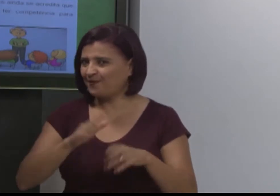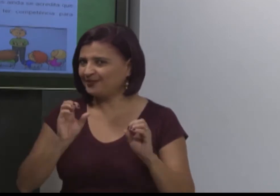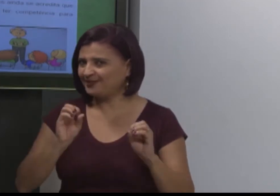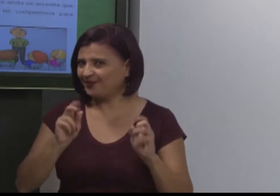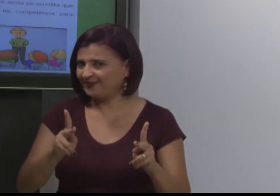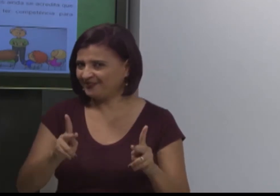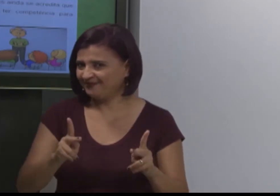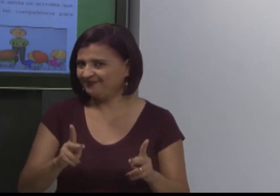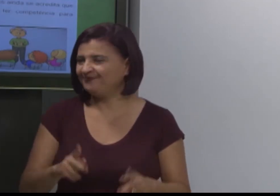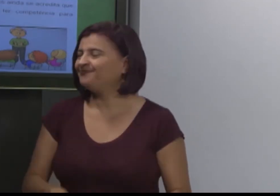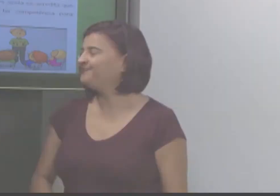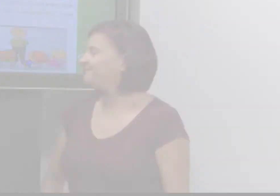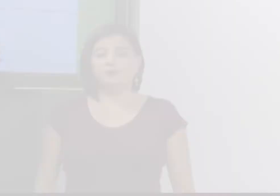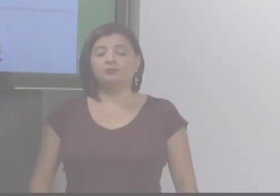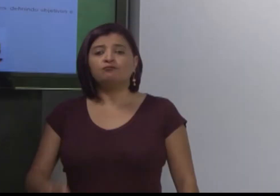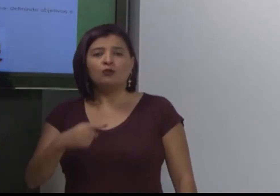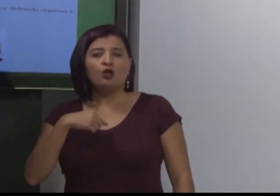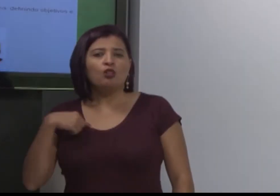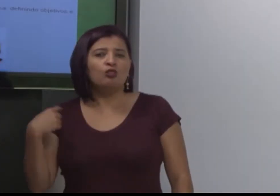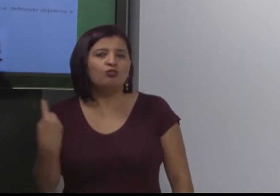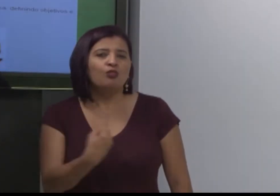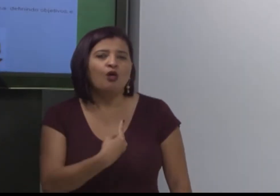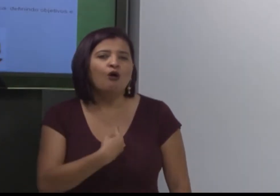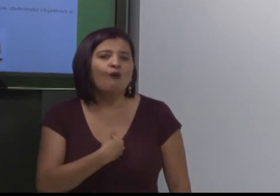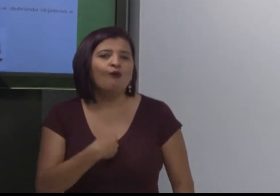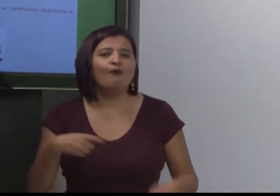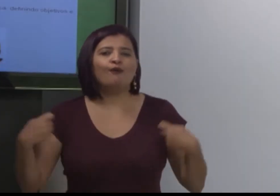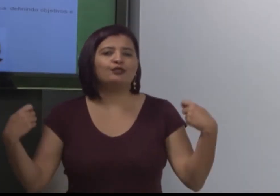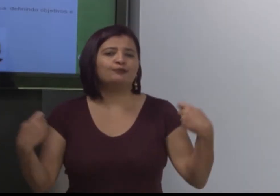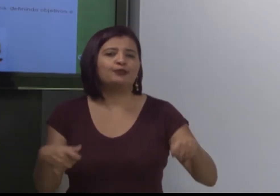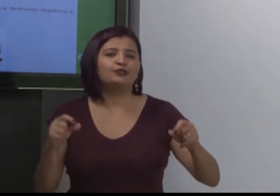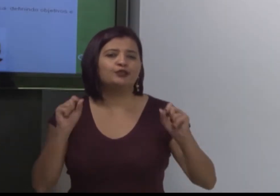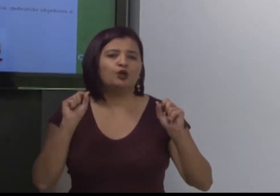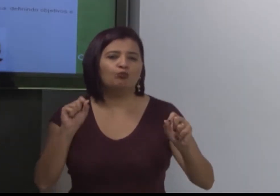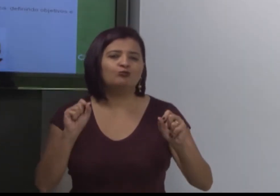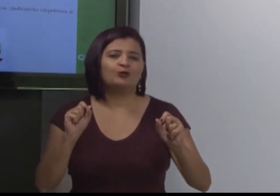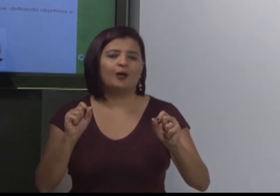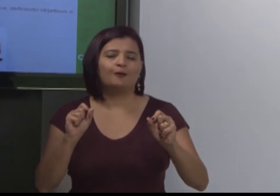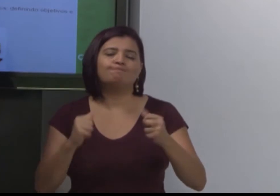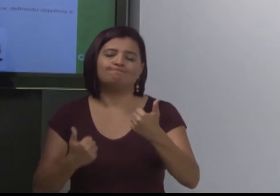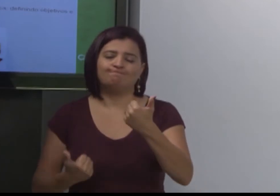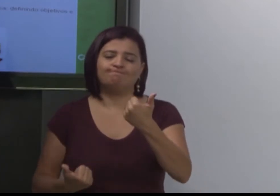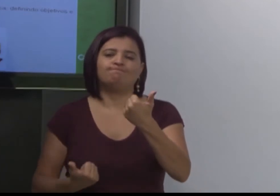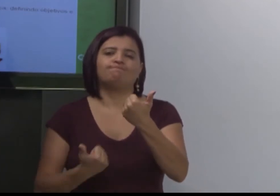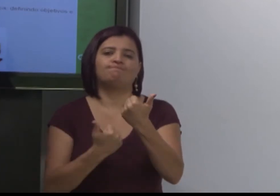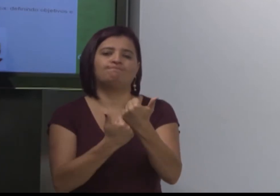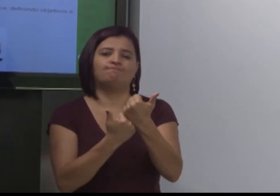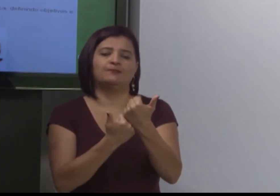ensinar descontextualizado. Imagem e sinal. Vamos dar continuidade, ok?